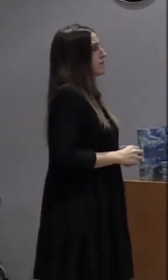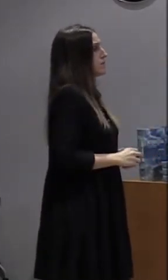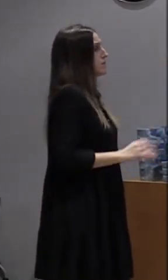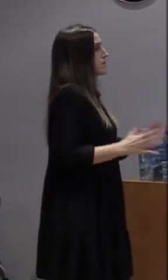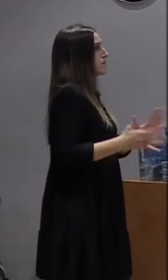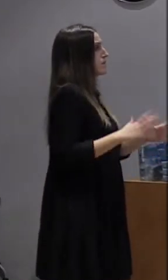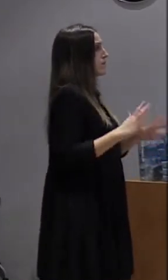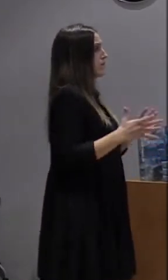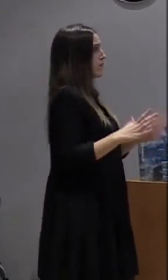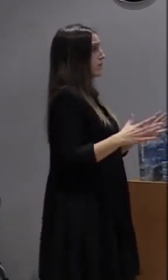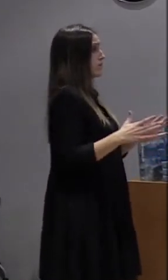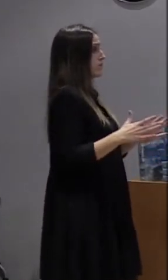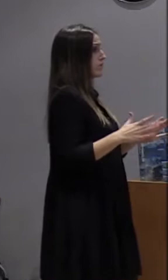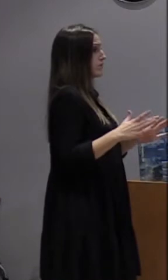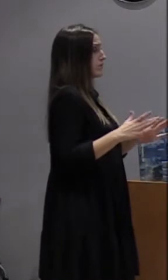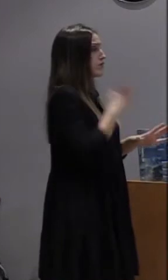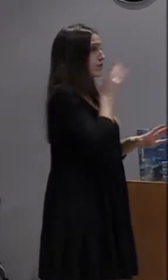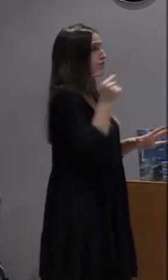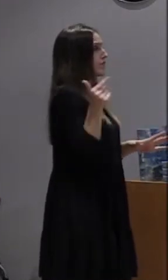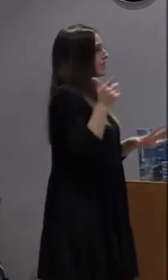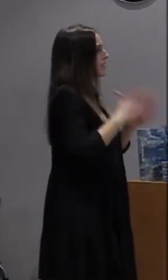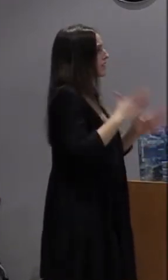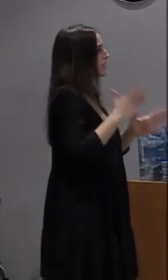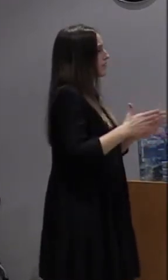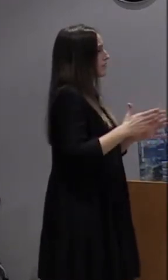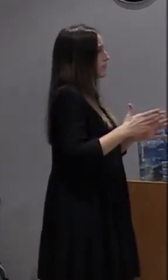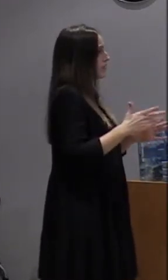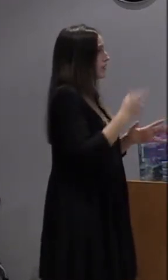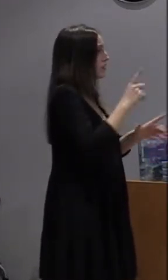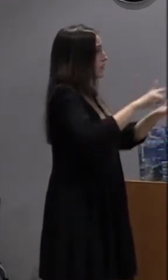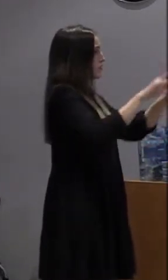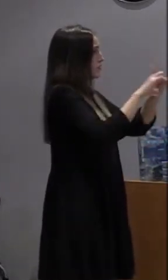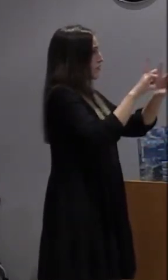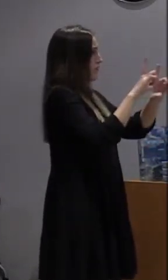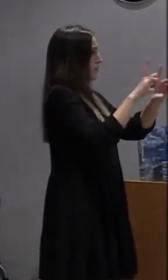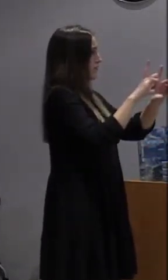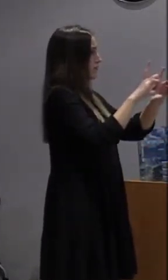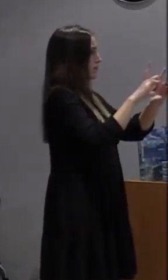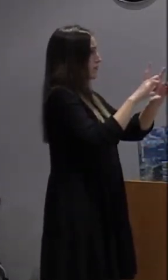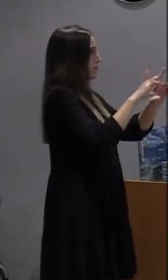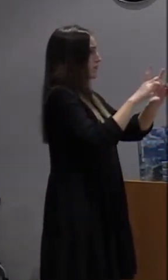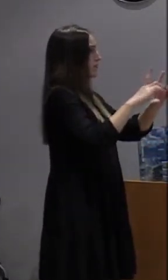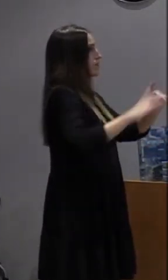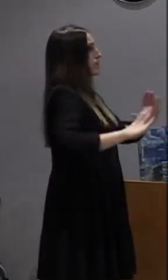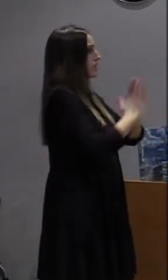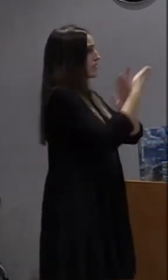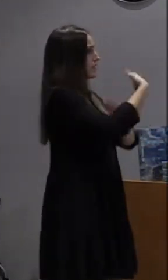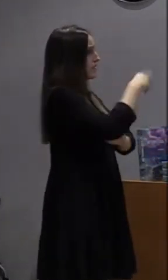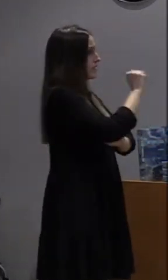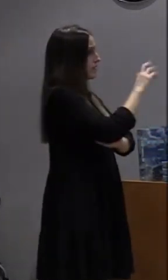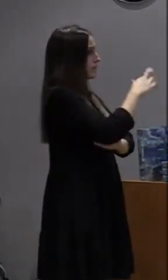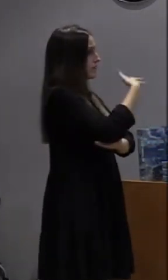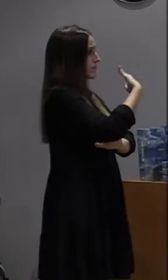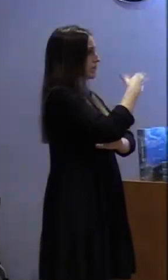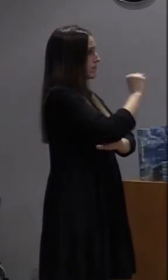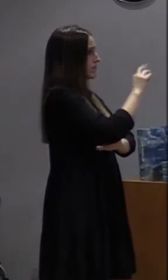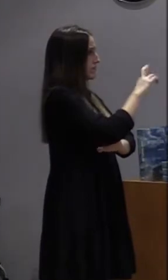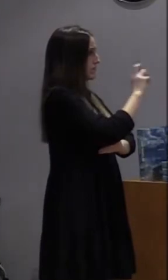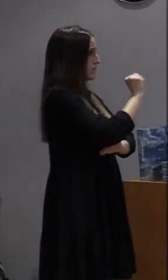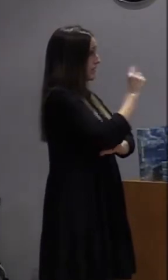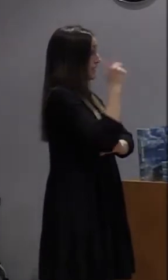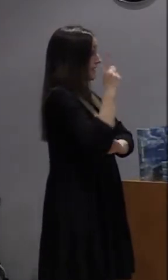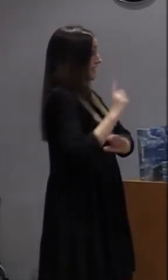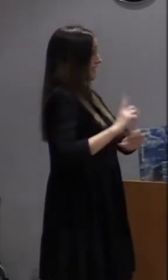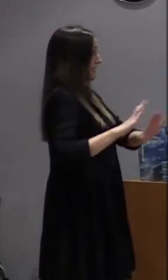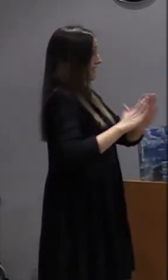Más o menos por ahí también, un cuadro de Roger Camping, Santa Bárbara, y en esa